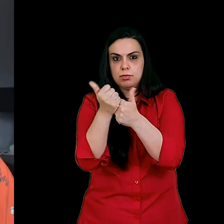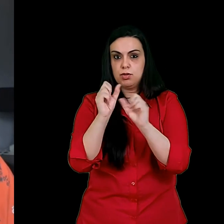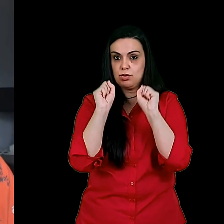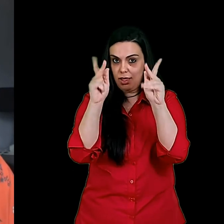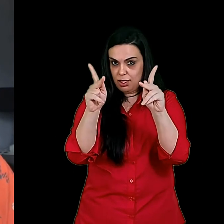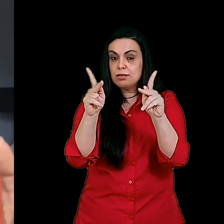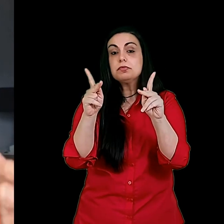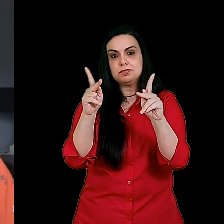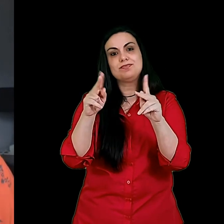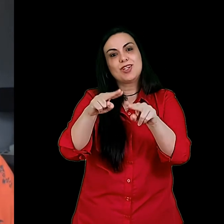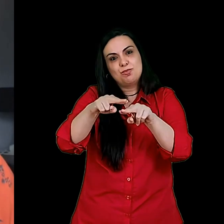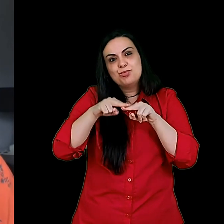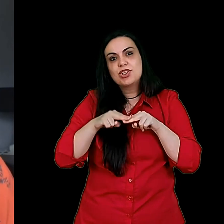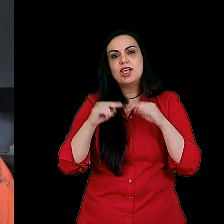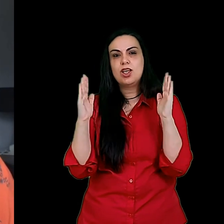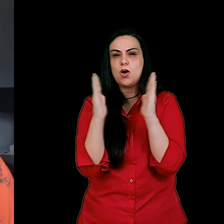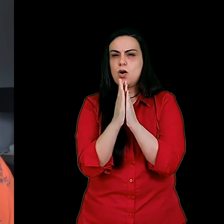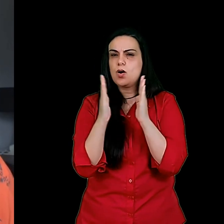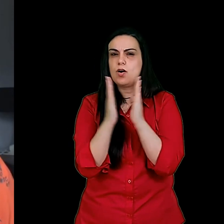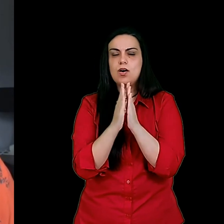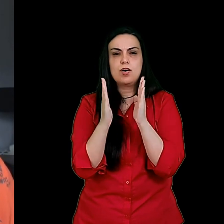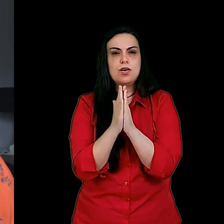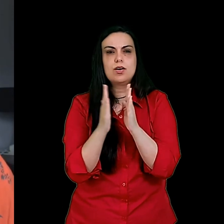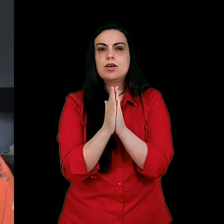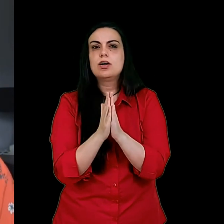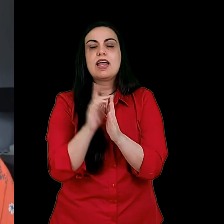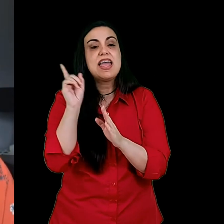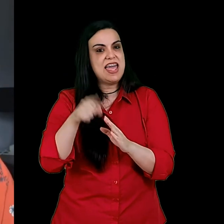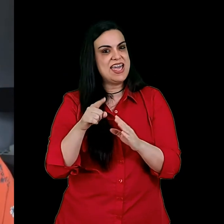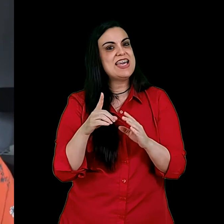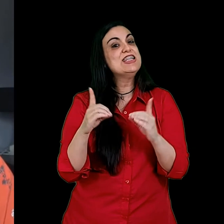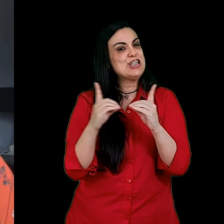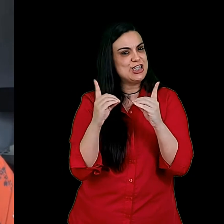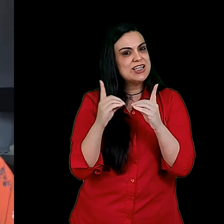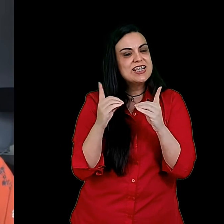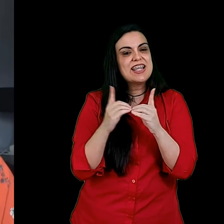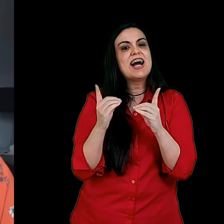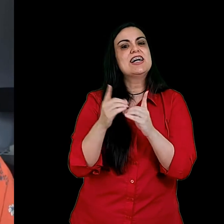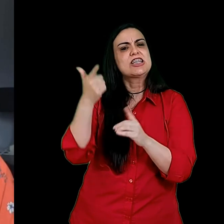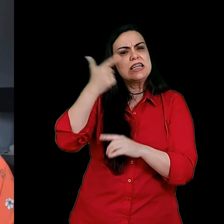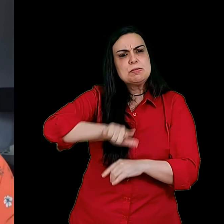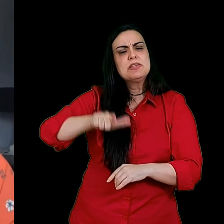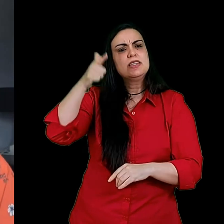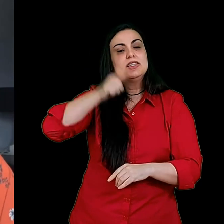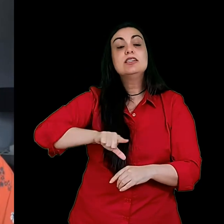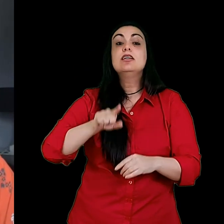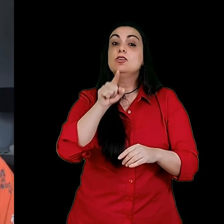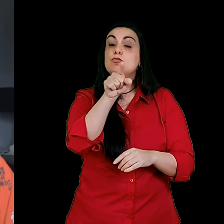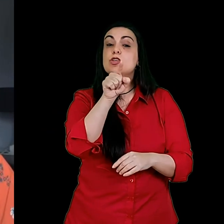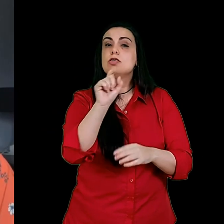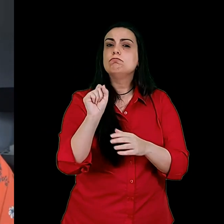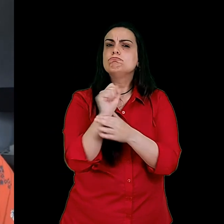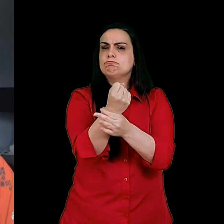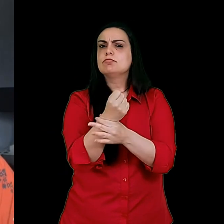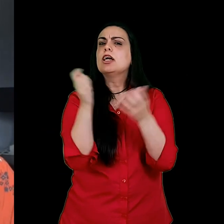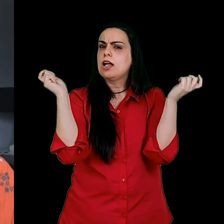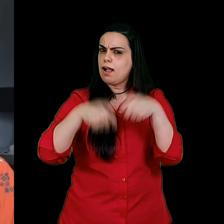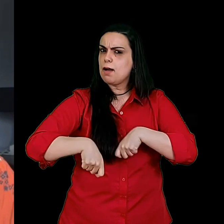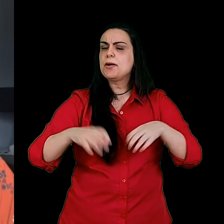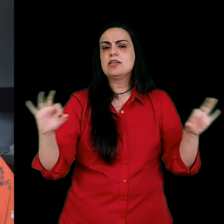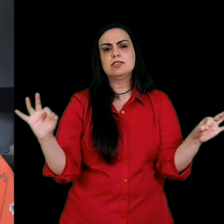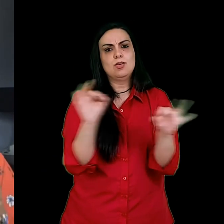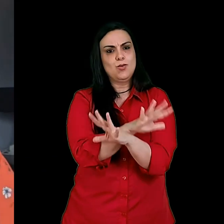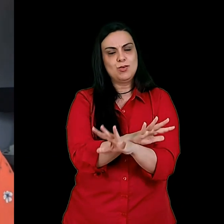bom? Ainda mais porque essa oração é totalmente didática, né, e repetitiva. Então eu quero que você tenha garantia de que vai ser capaz